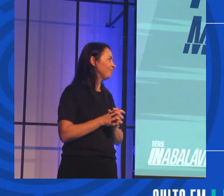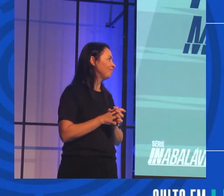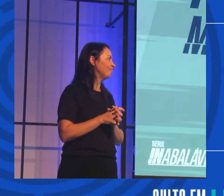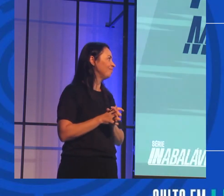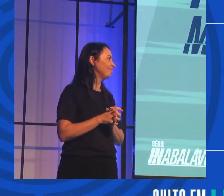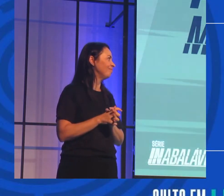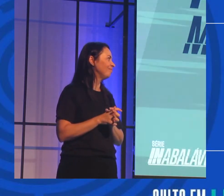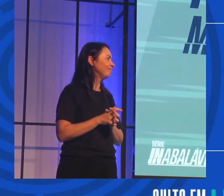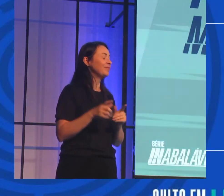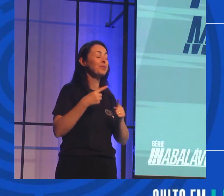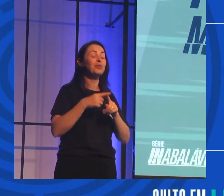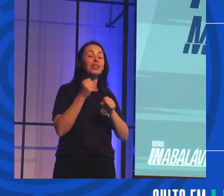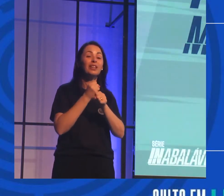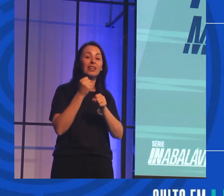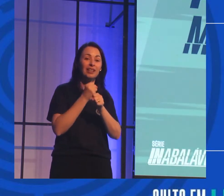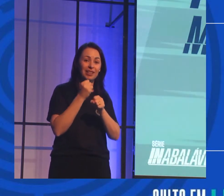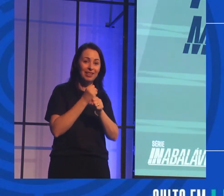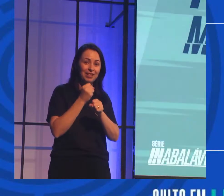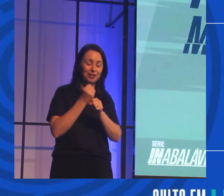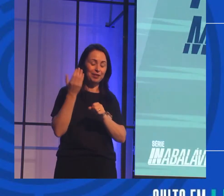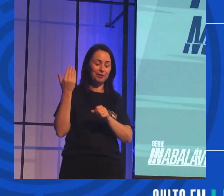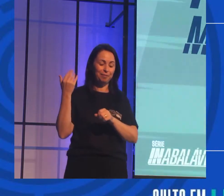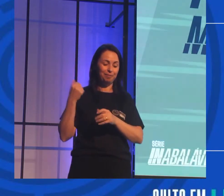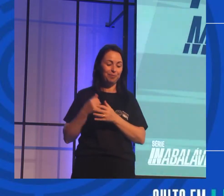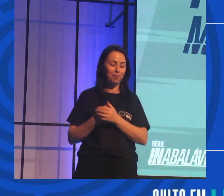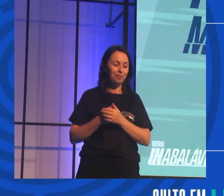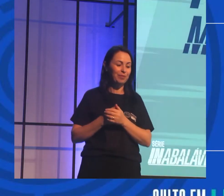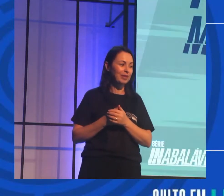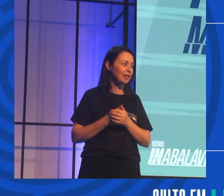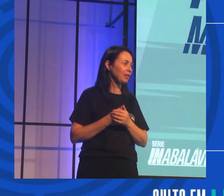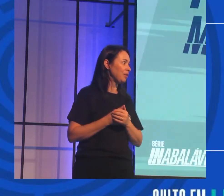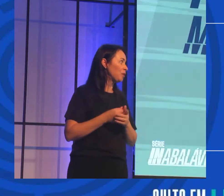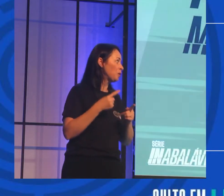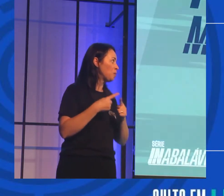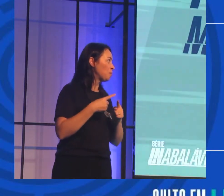Há uns anos atrás, tu não era para ter nascido.